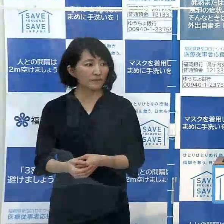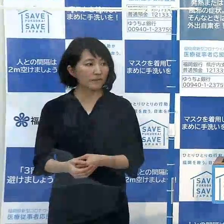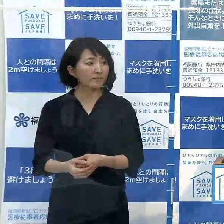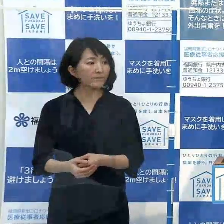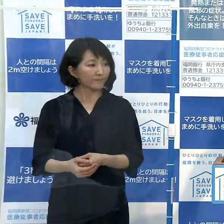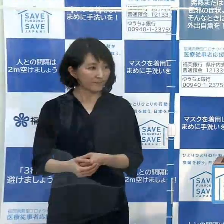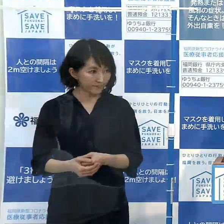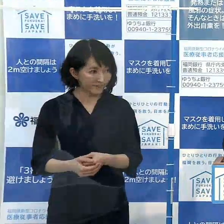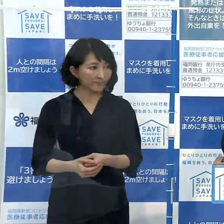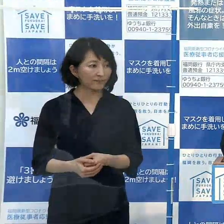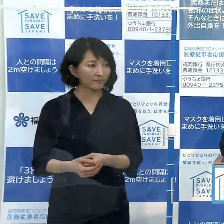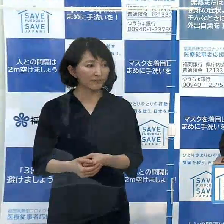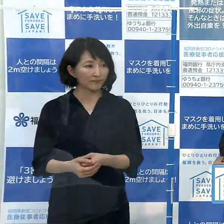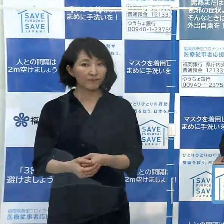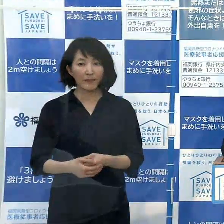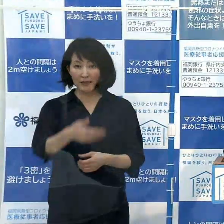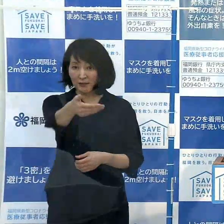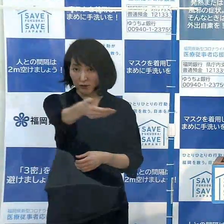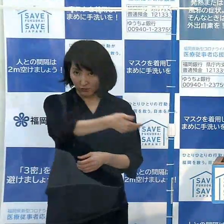はい、